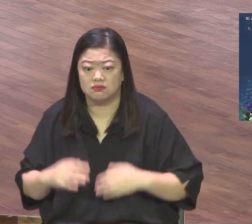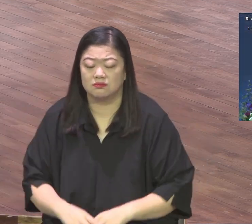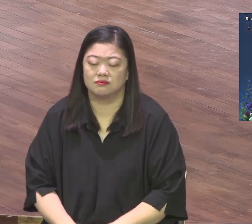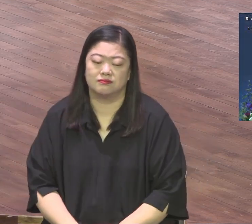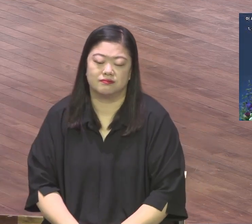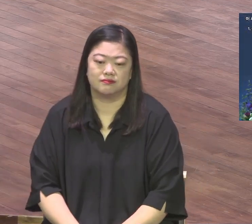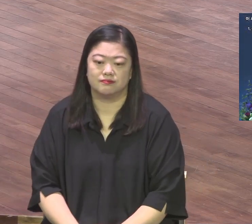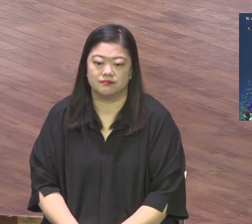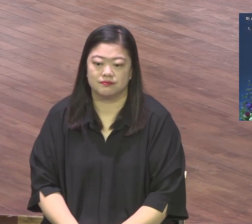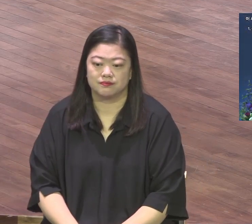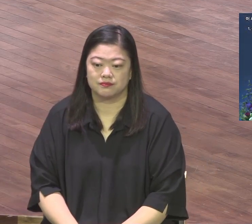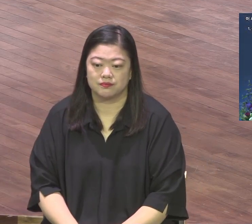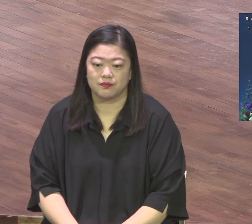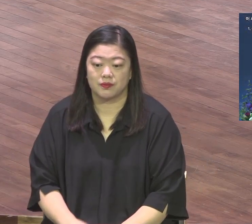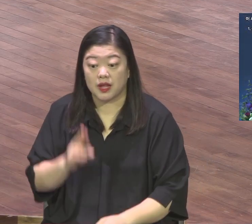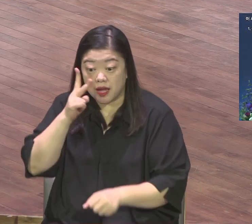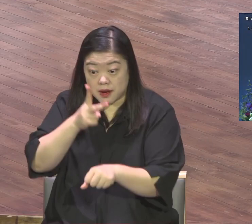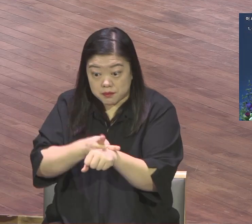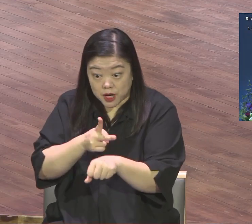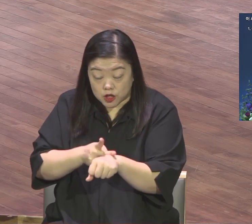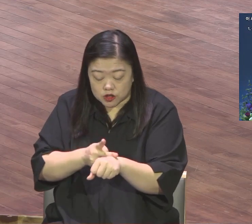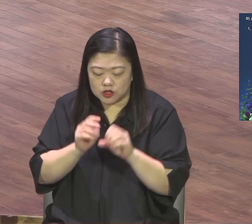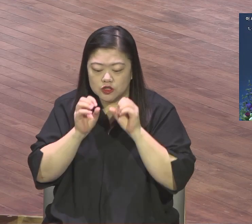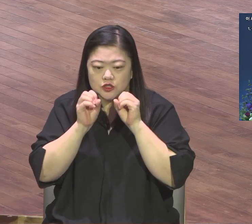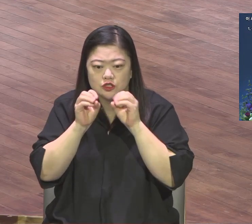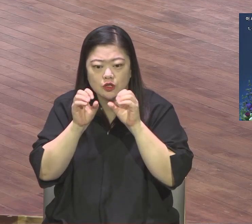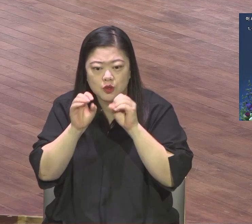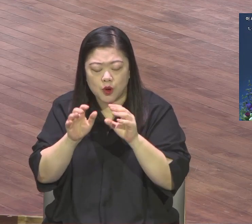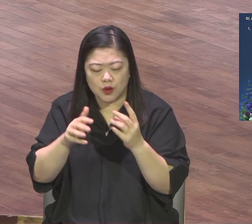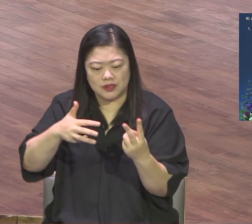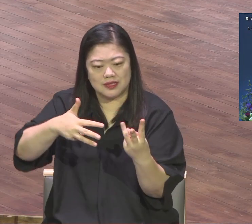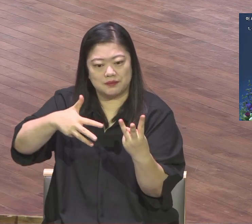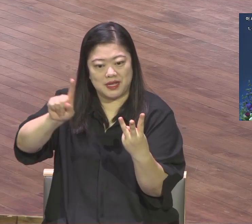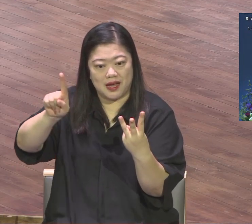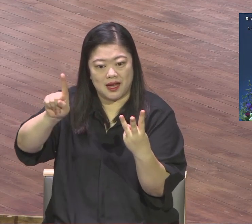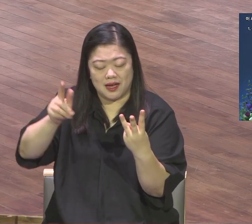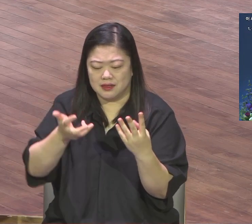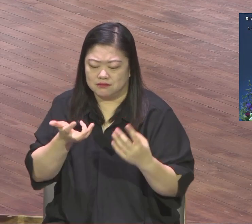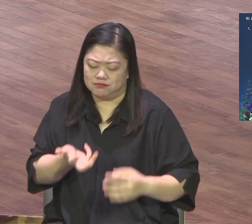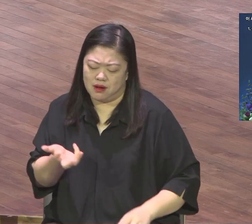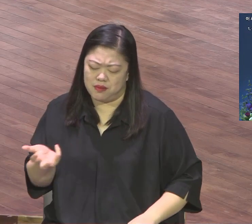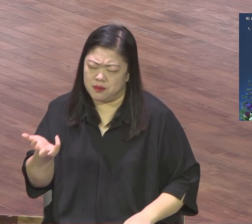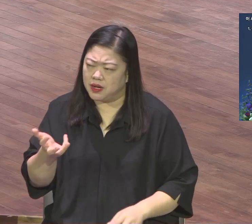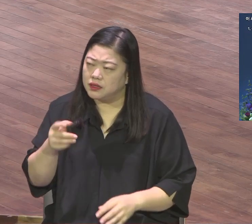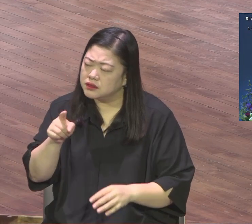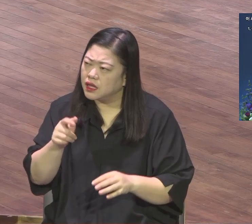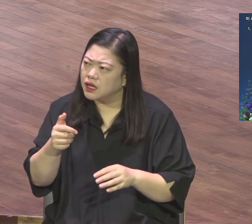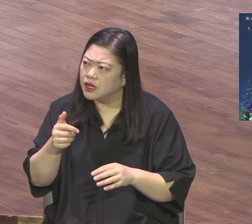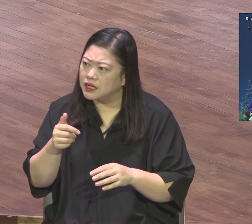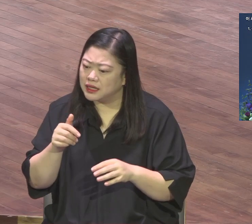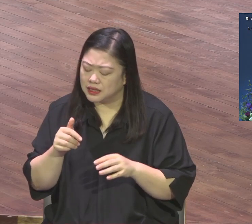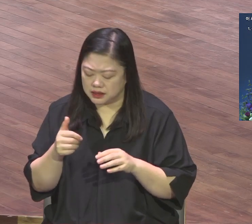사도 바울이 제3차 선교 여행을 출발한 것은 AD 53년 봄이에요.